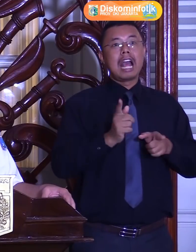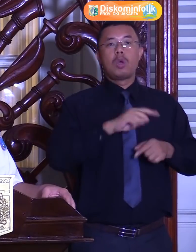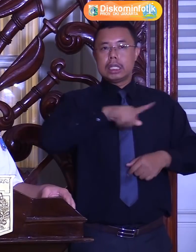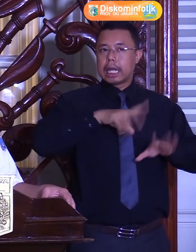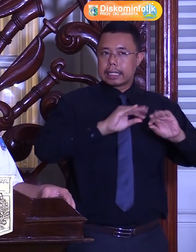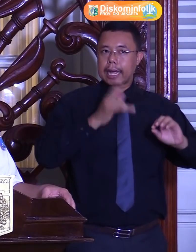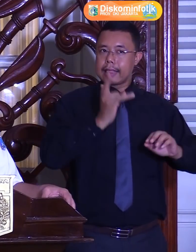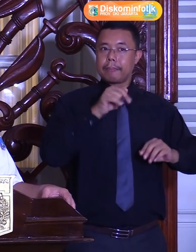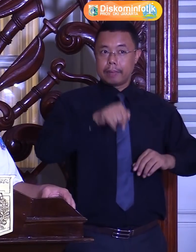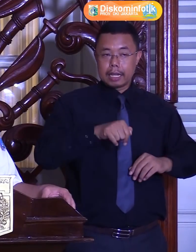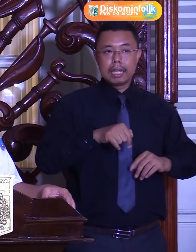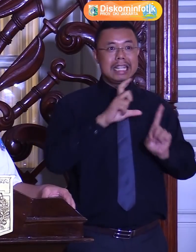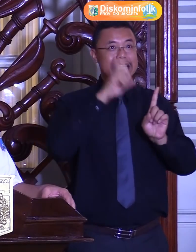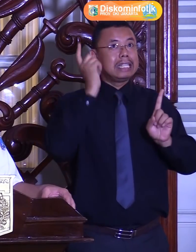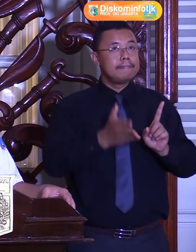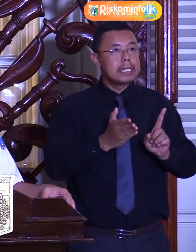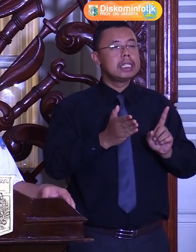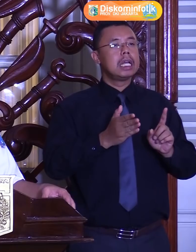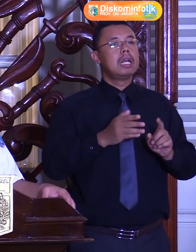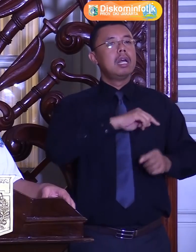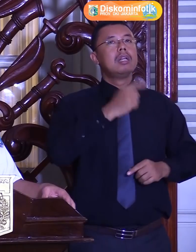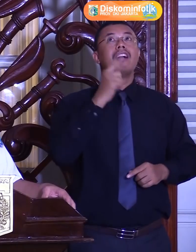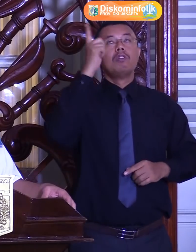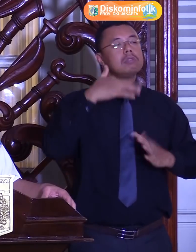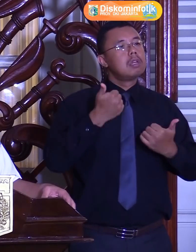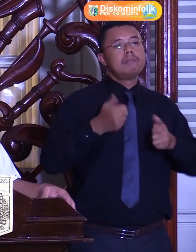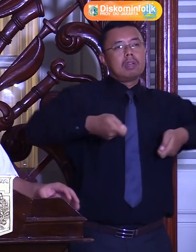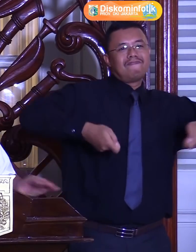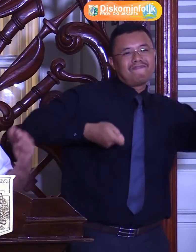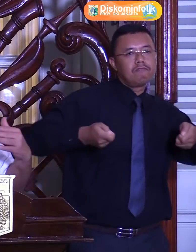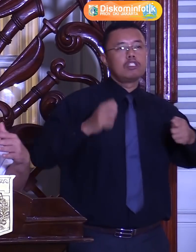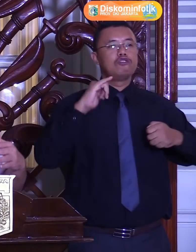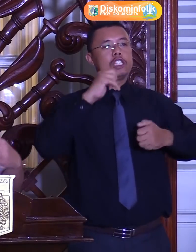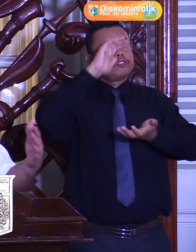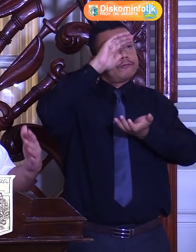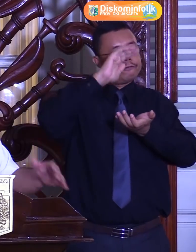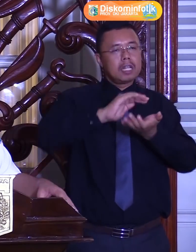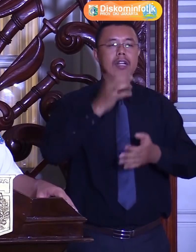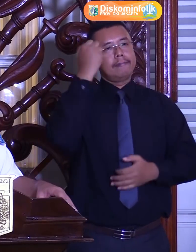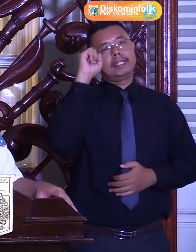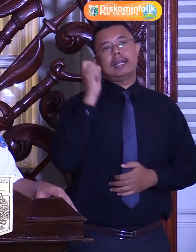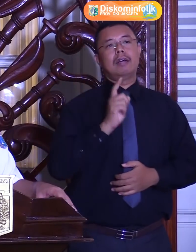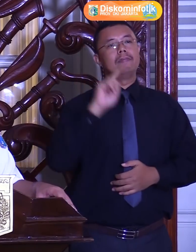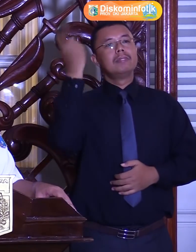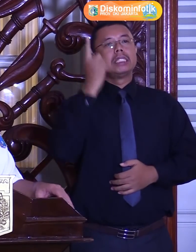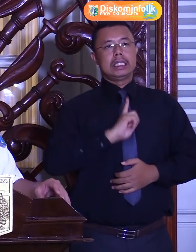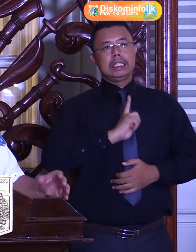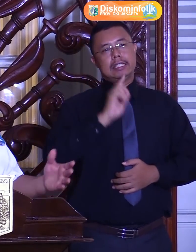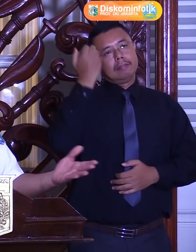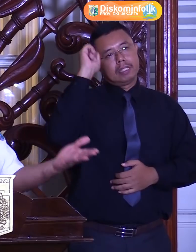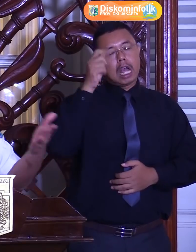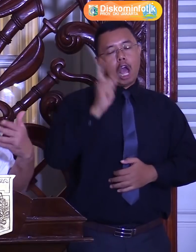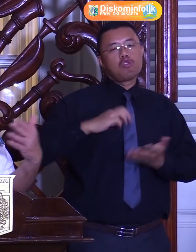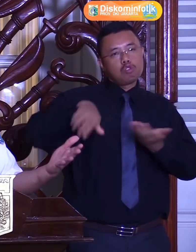disiplin, konsisten, insya Allah kita bisa mengendalikan virus ini. Jadi ini tidak bisa dikerjakan oleh pemerintah saja, harus semuanya.